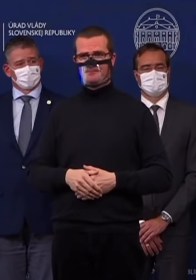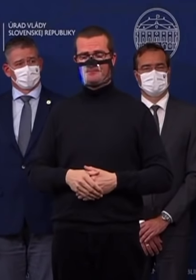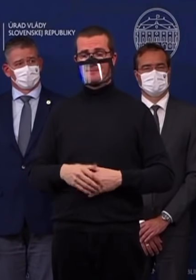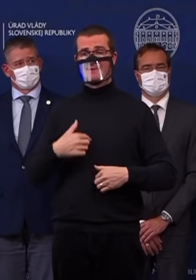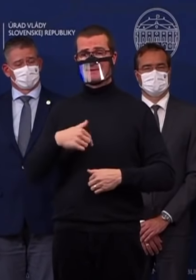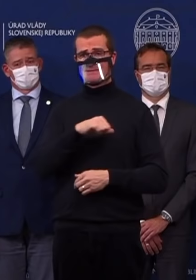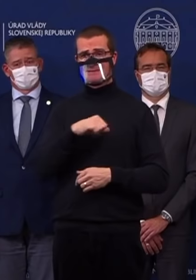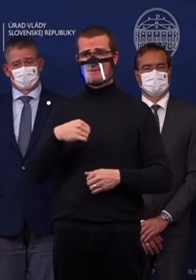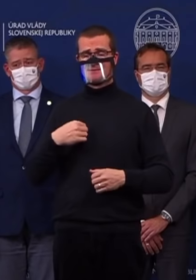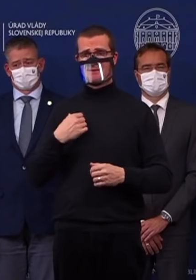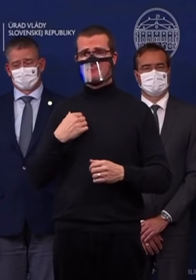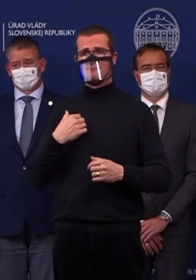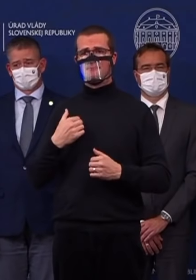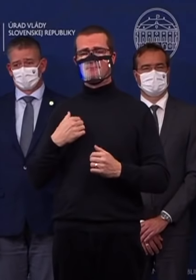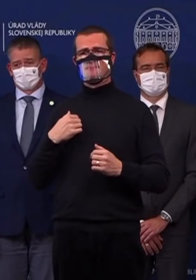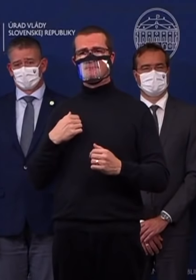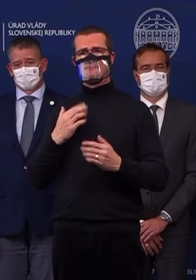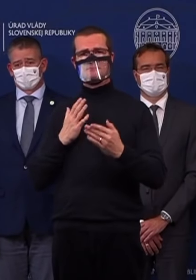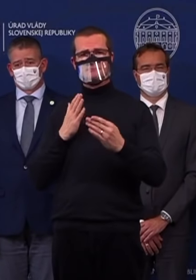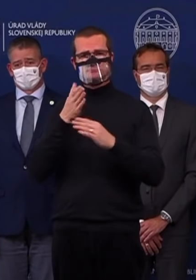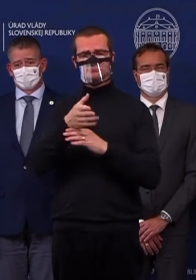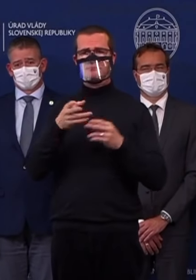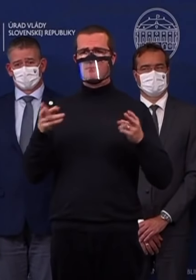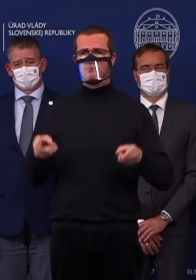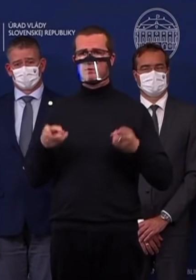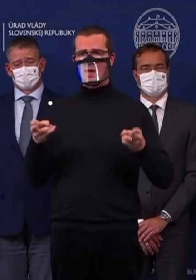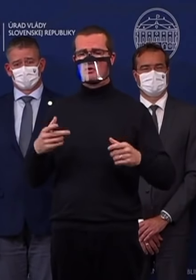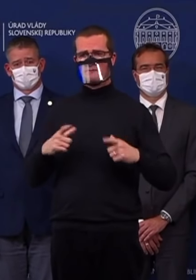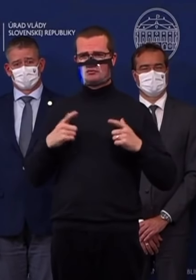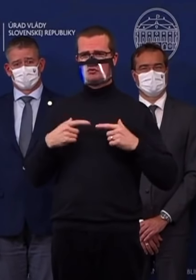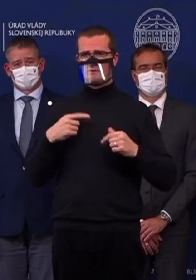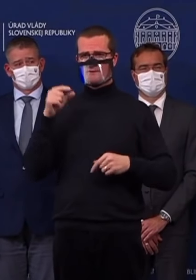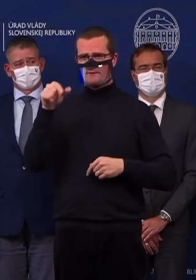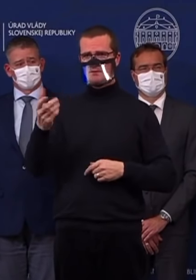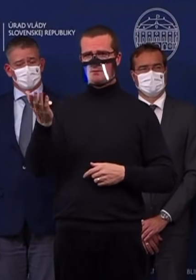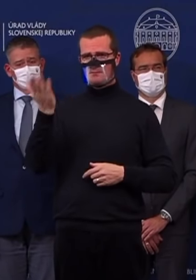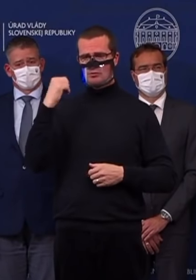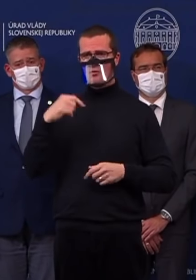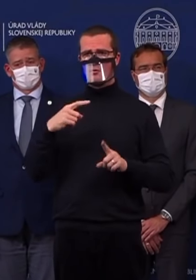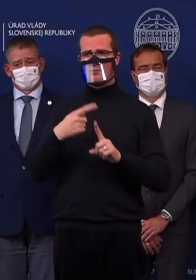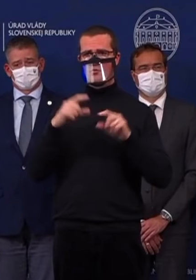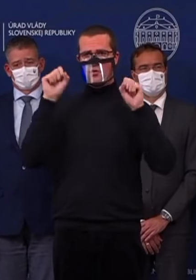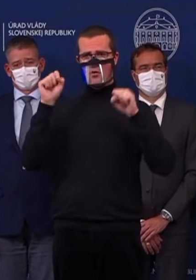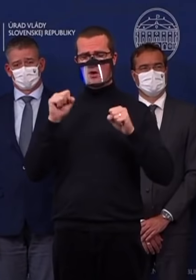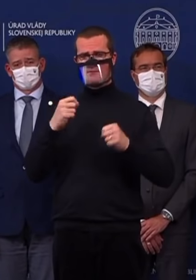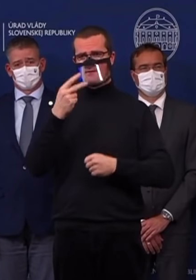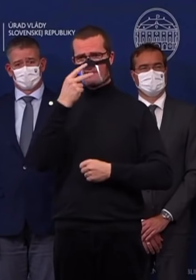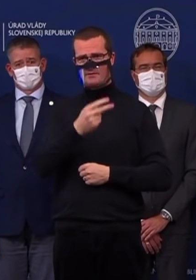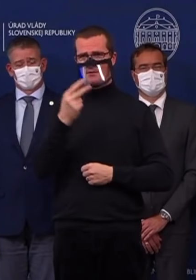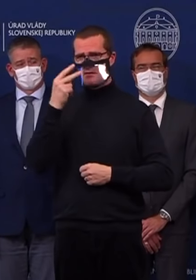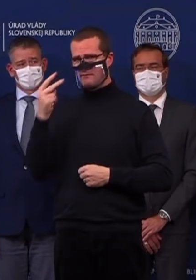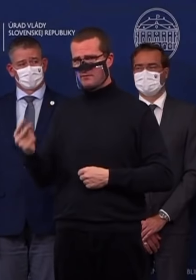Osobne som bol takisto pozrieť jednak okres Bardejov a jednak na Orave a videl som to nasadenie